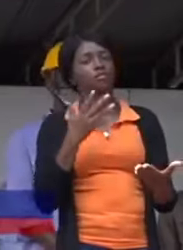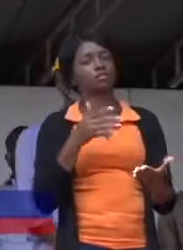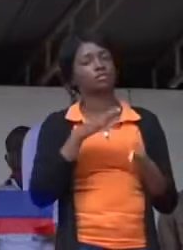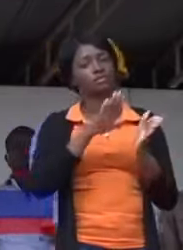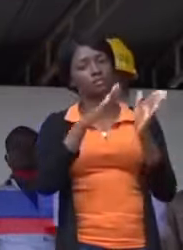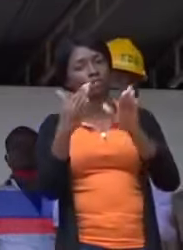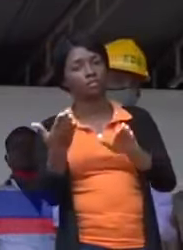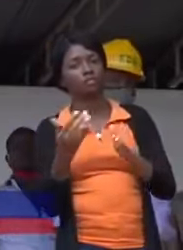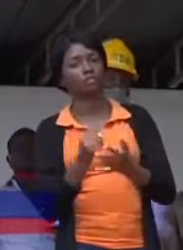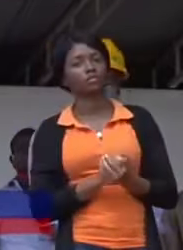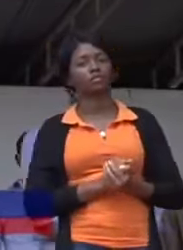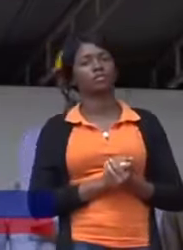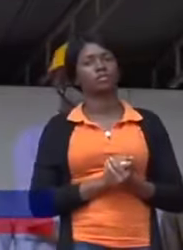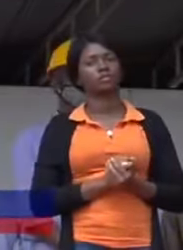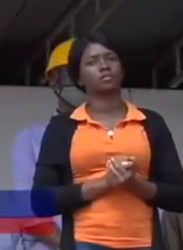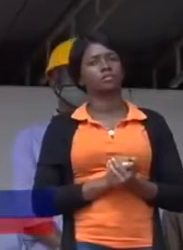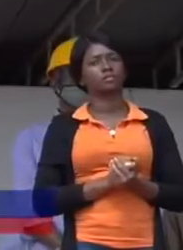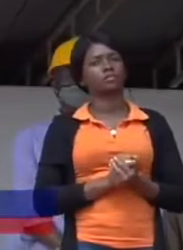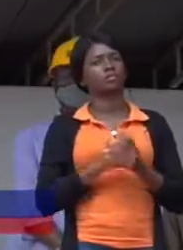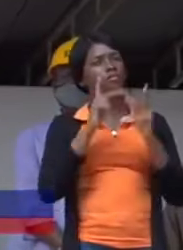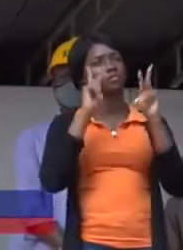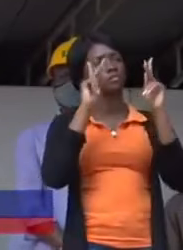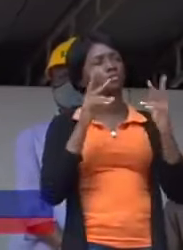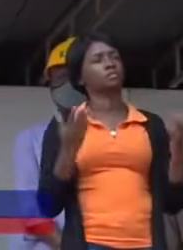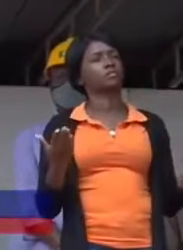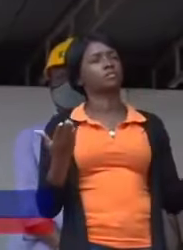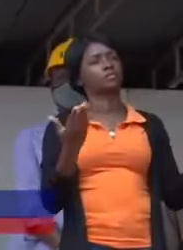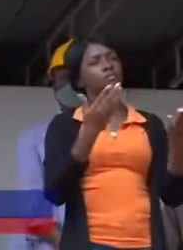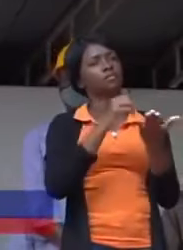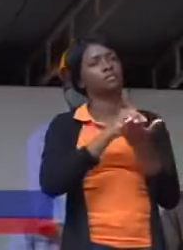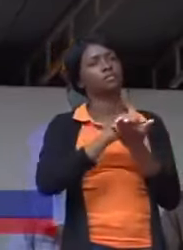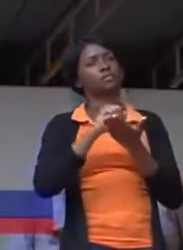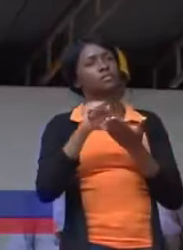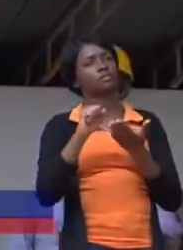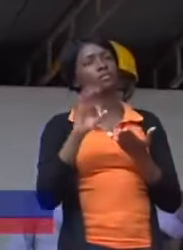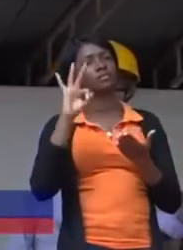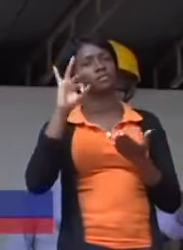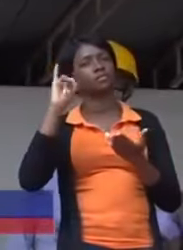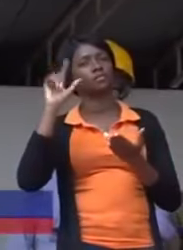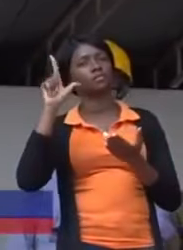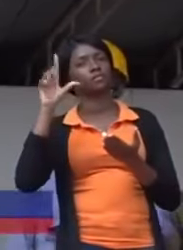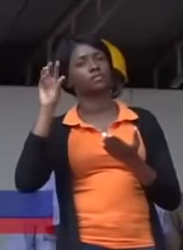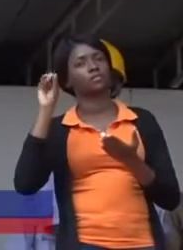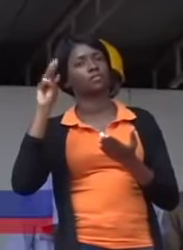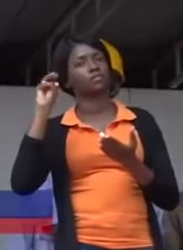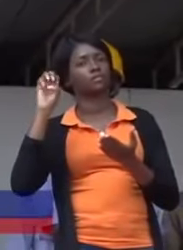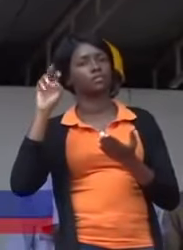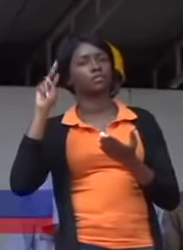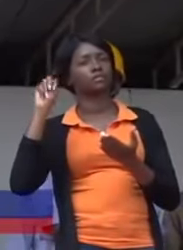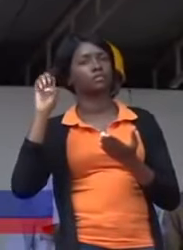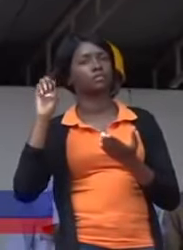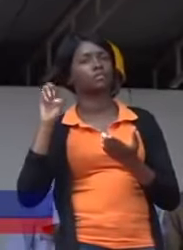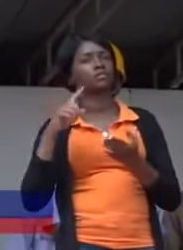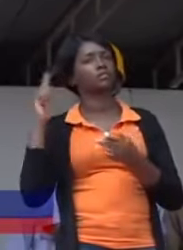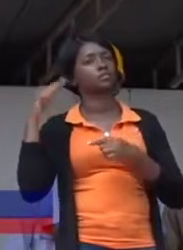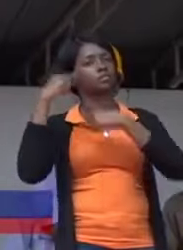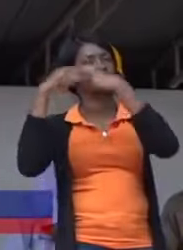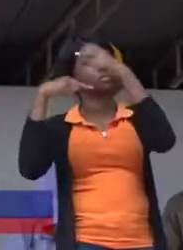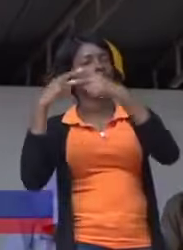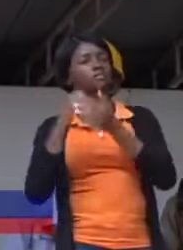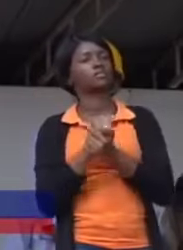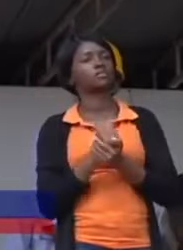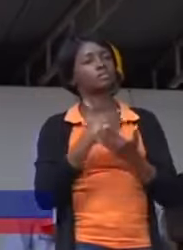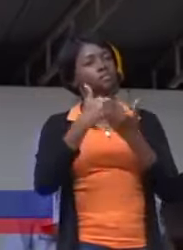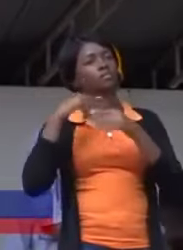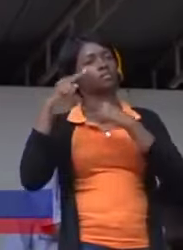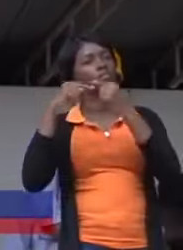bas. En tout cas, moun Saint Philomène, m'bralé, mais avant m'aller m'blé dit nous bagay. Ça m'blé